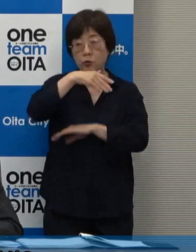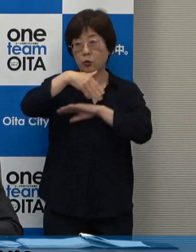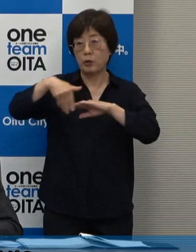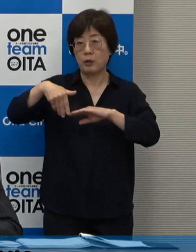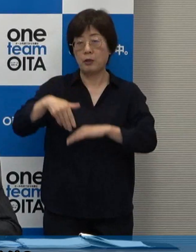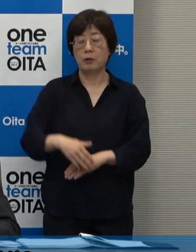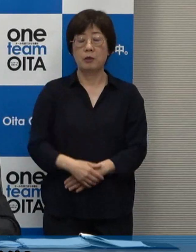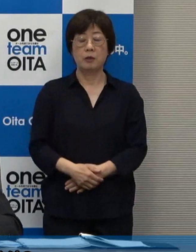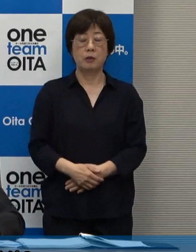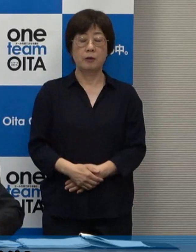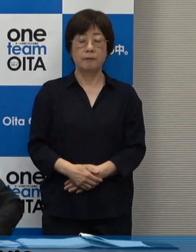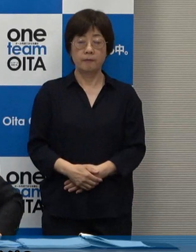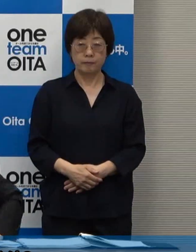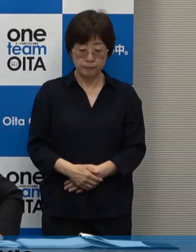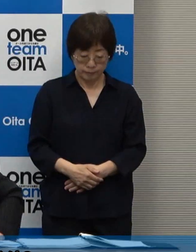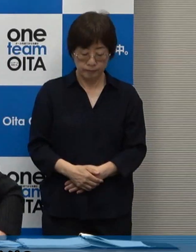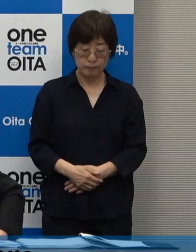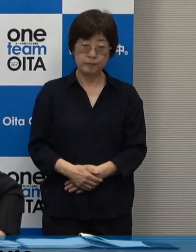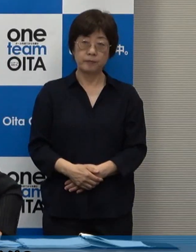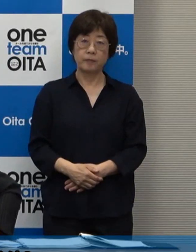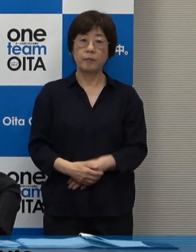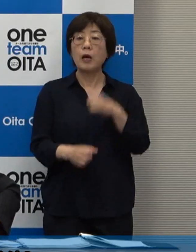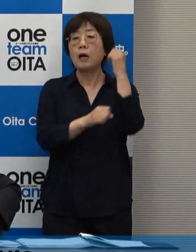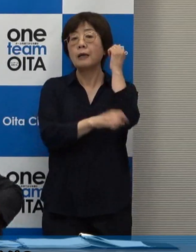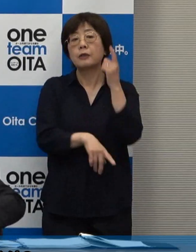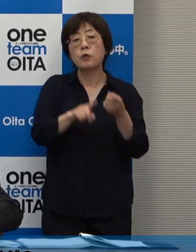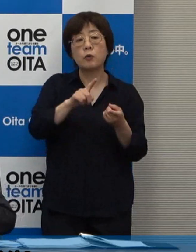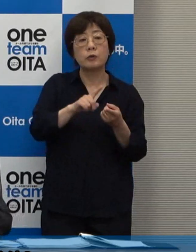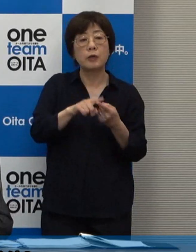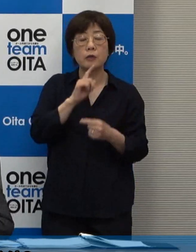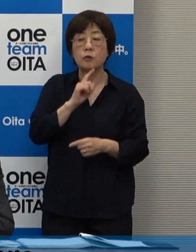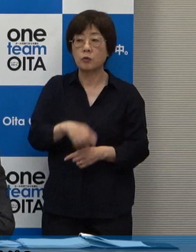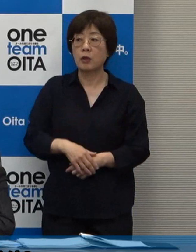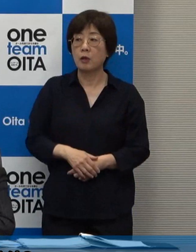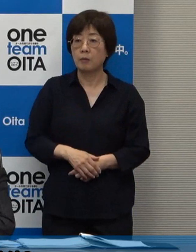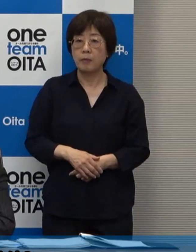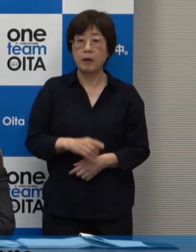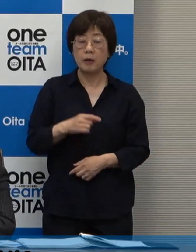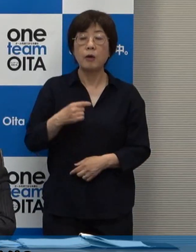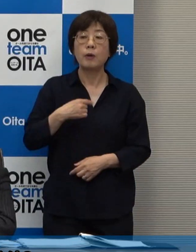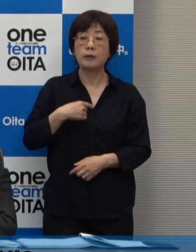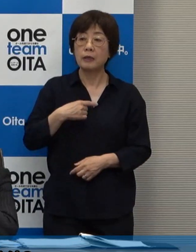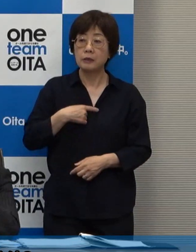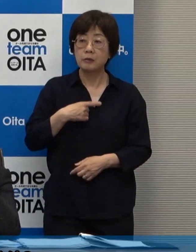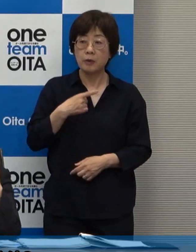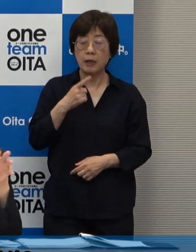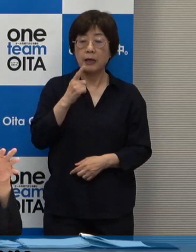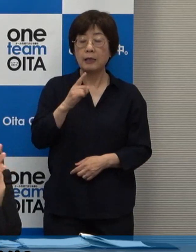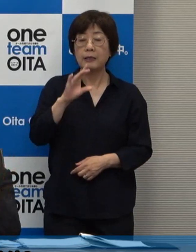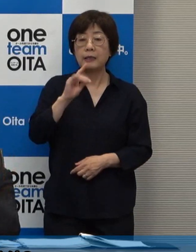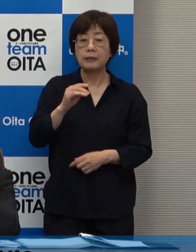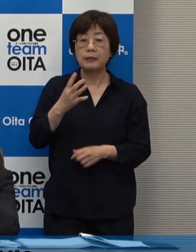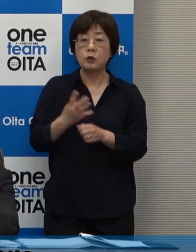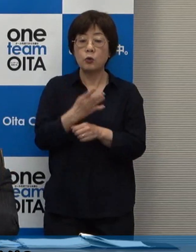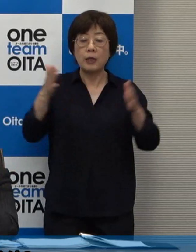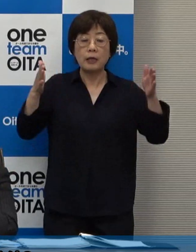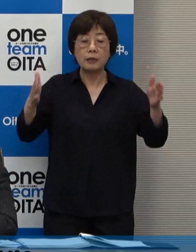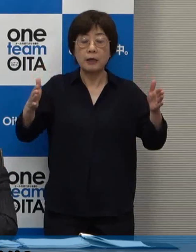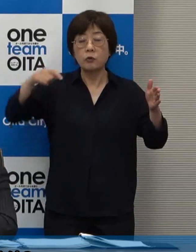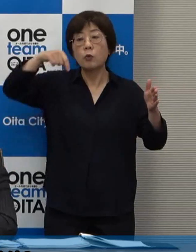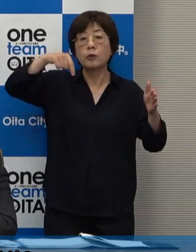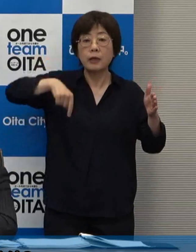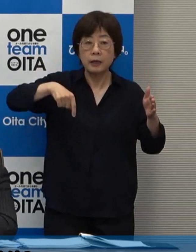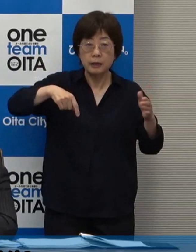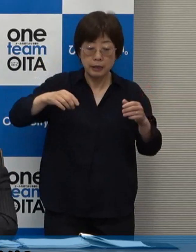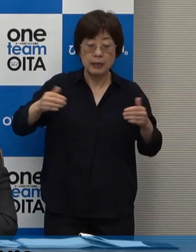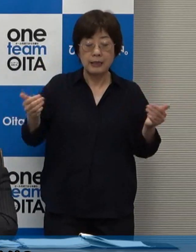です。それから、まあ、基本的にはですね、まあ、1期4年ありますから、その間にどう事業を洗い出していくかってこと